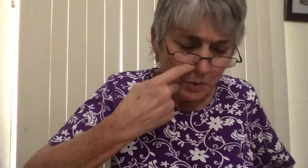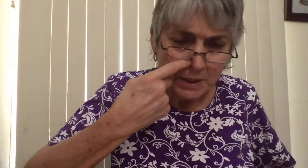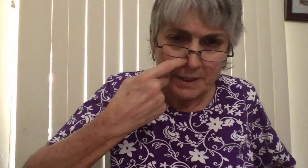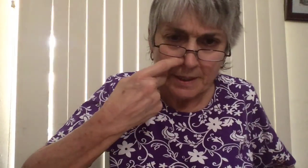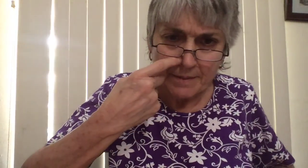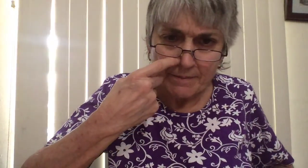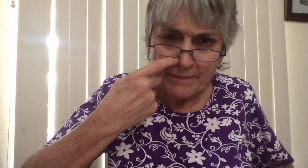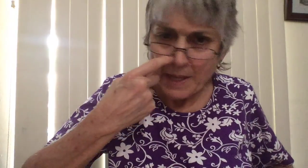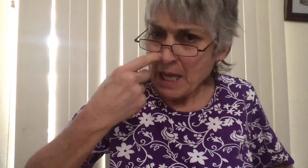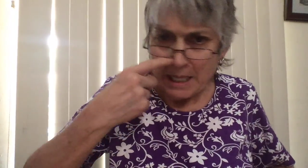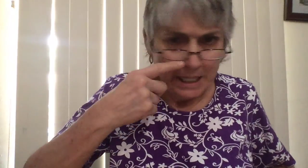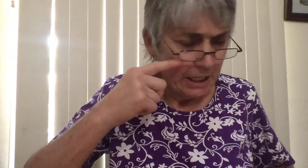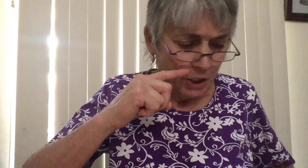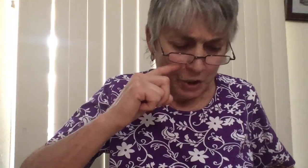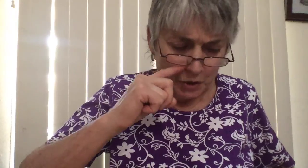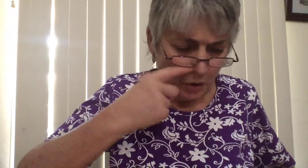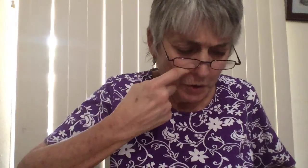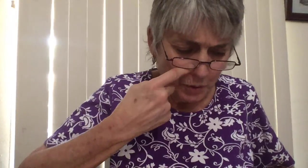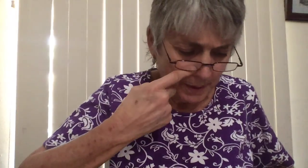S'ennuie. Il ne s'ennuie pas.